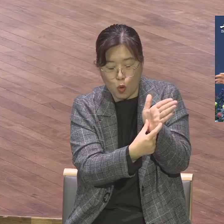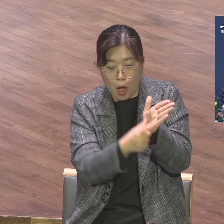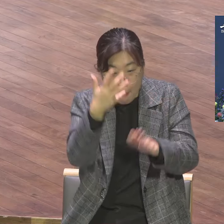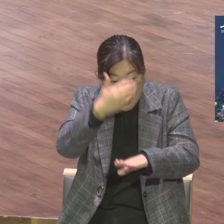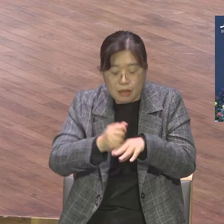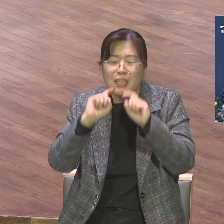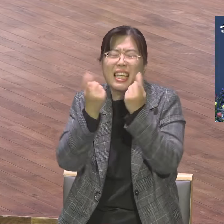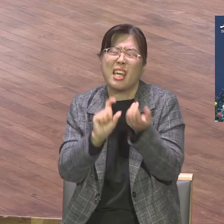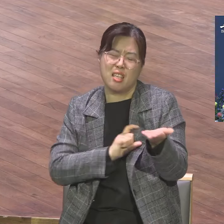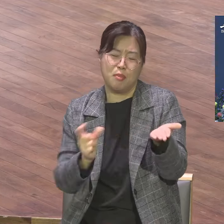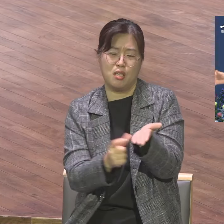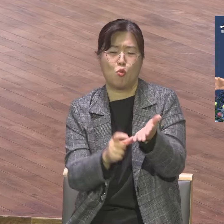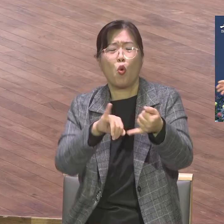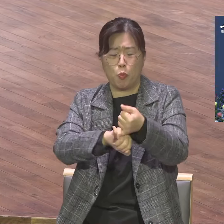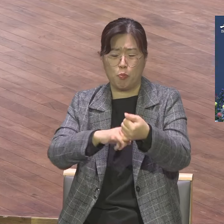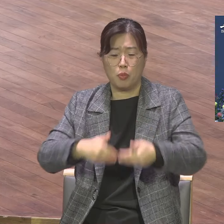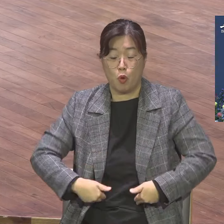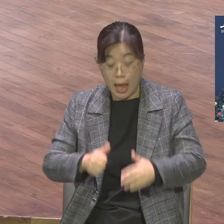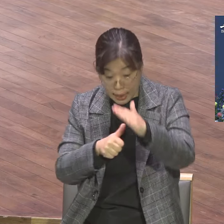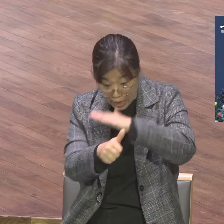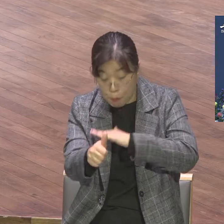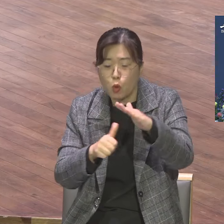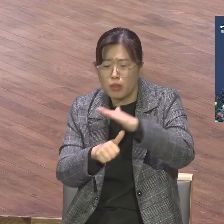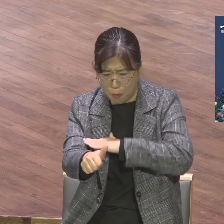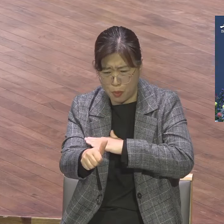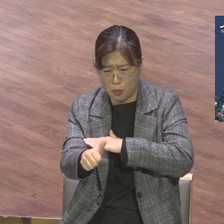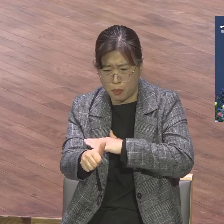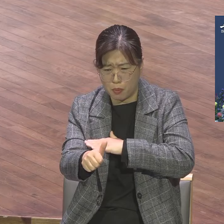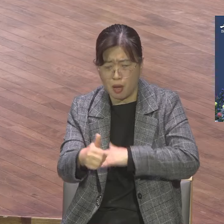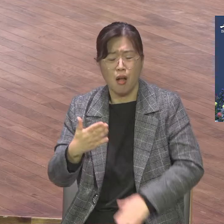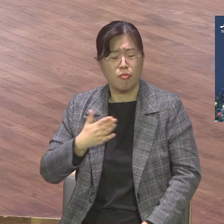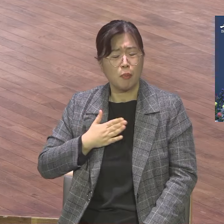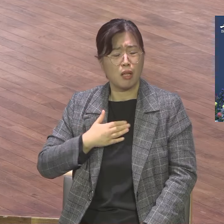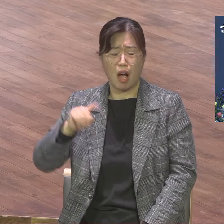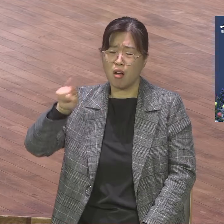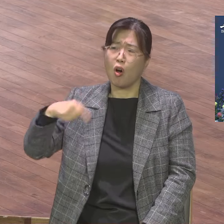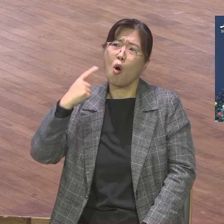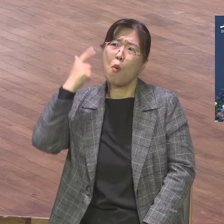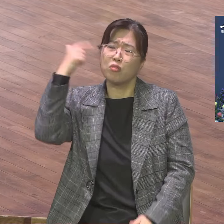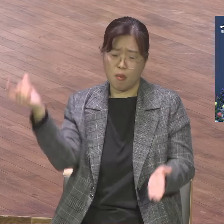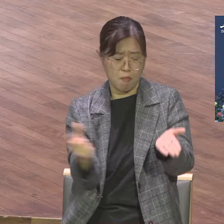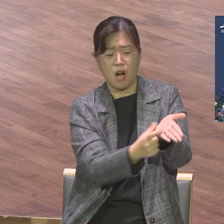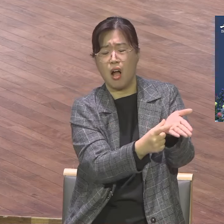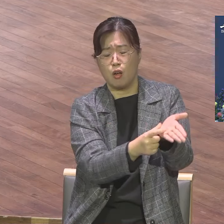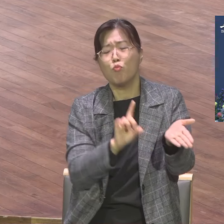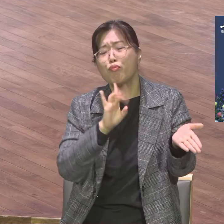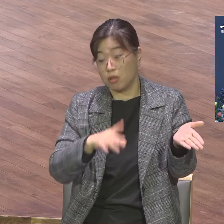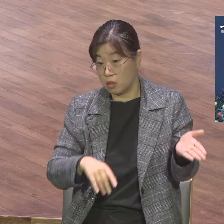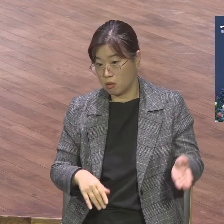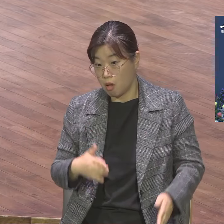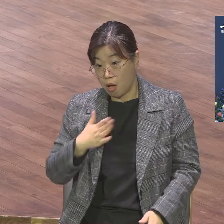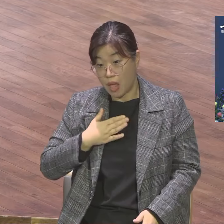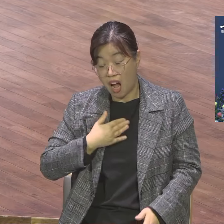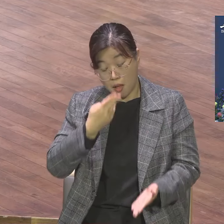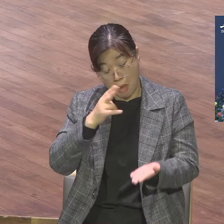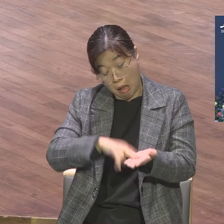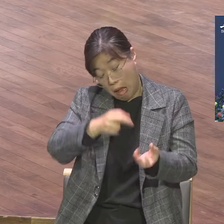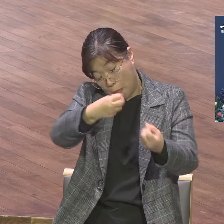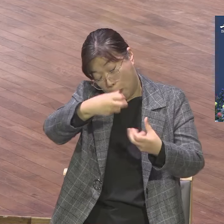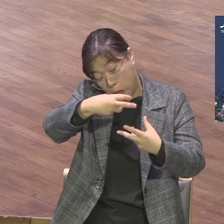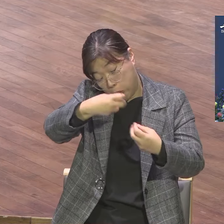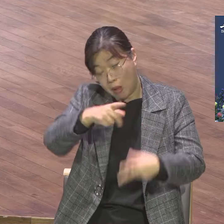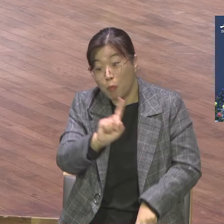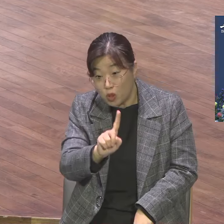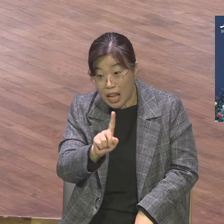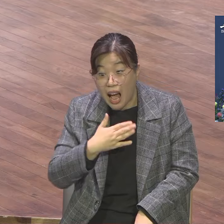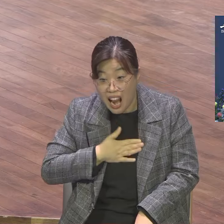차들이 교통기반하면 전부 내 데 다 날라와. 그는 저는 맨날 쪽지 갖다 가지고 이 갑자기